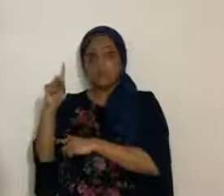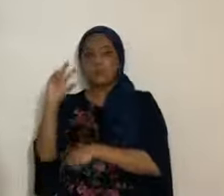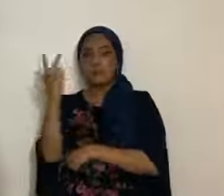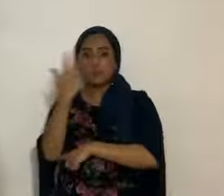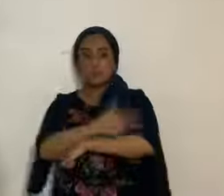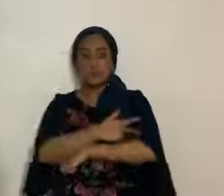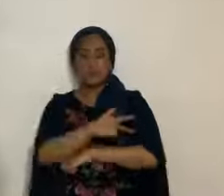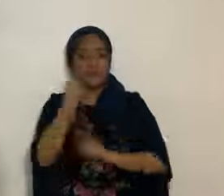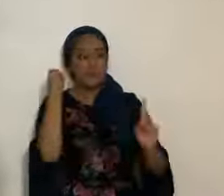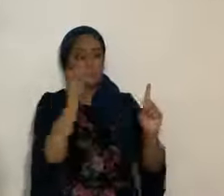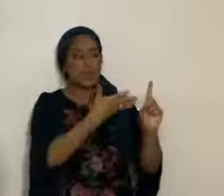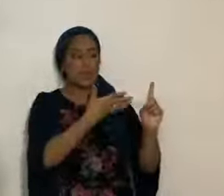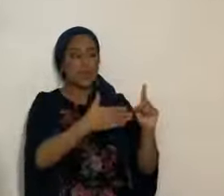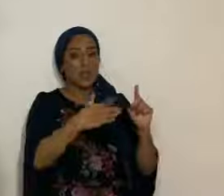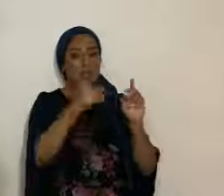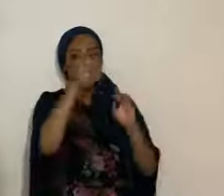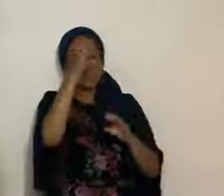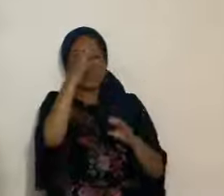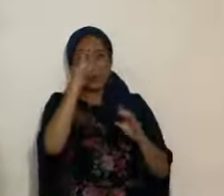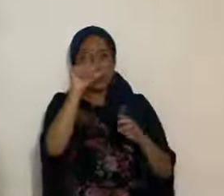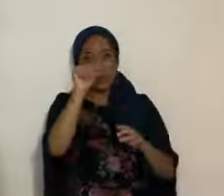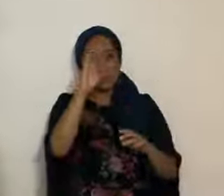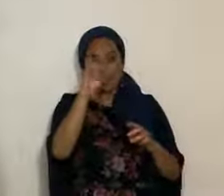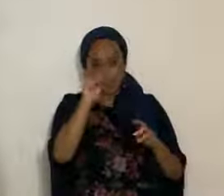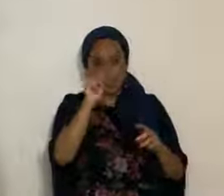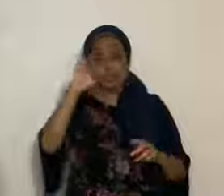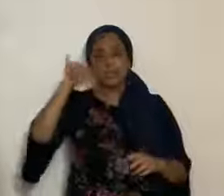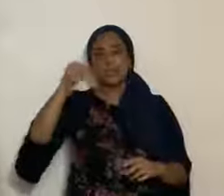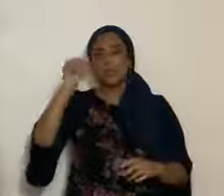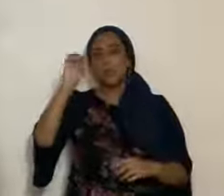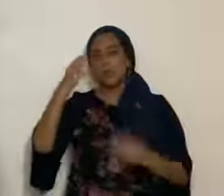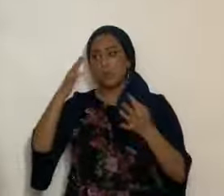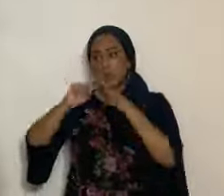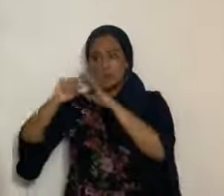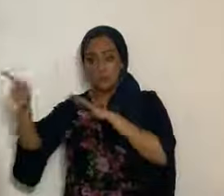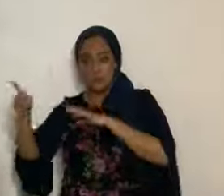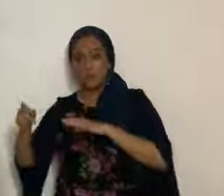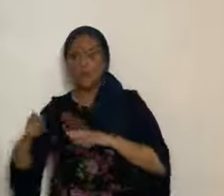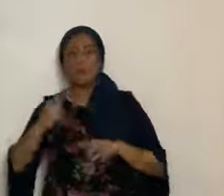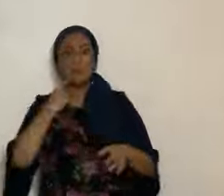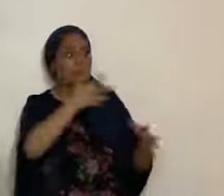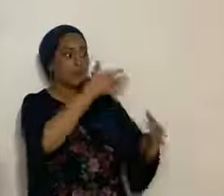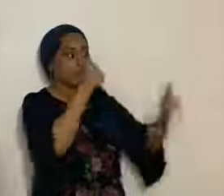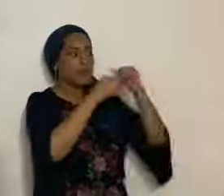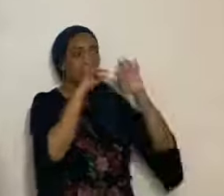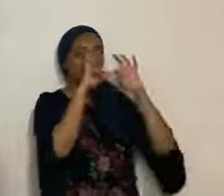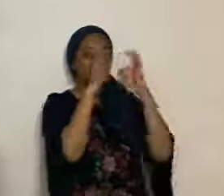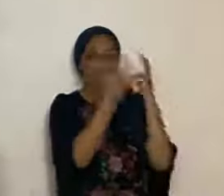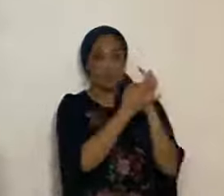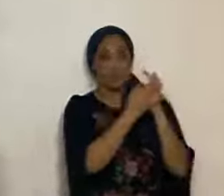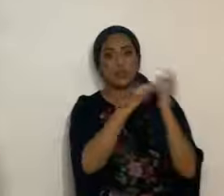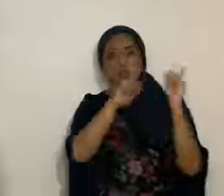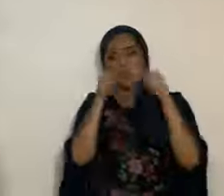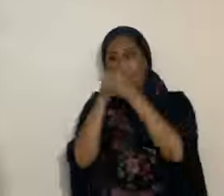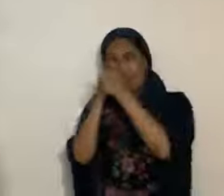dicho a Labán que Jacob había huido. Entonces Labán tomó sus parientes consigo, y fue tras Jacob camino de